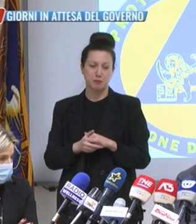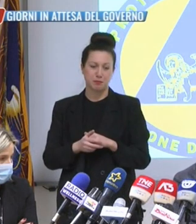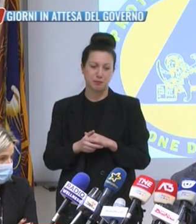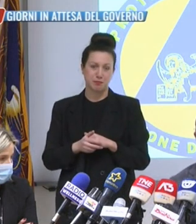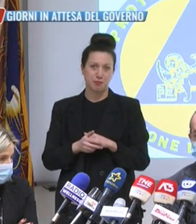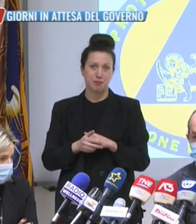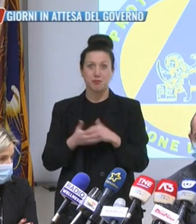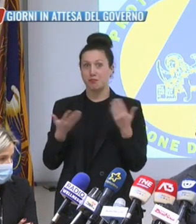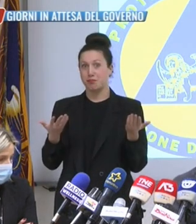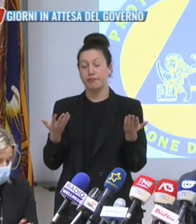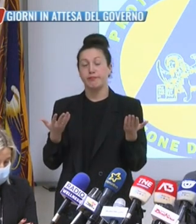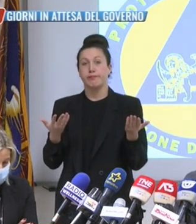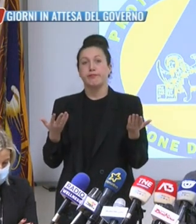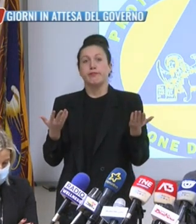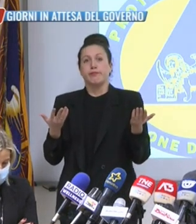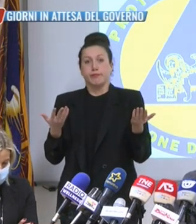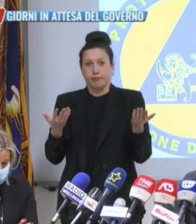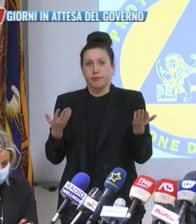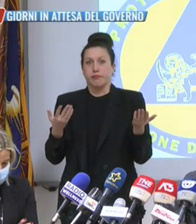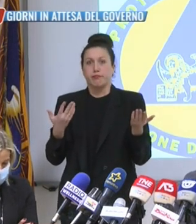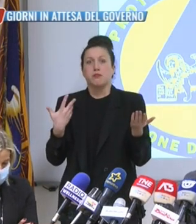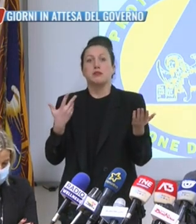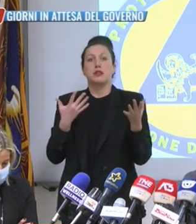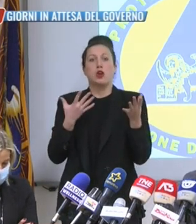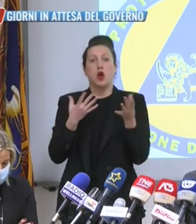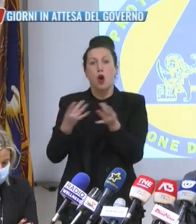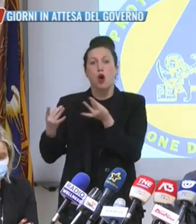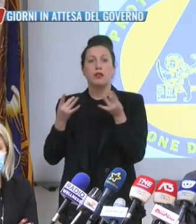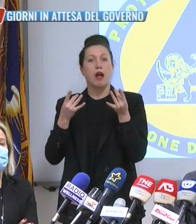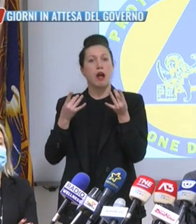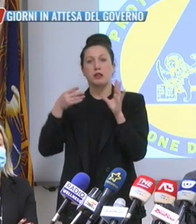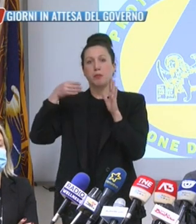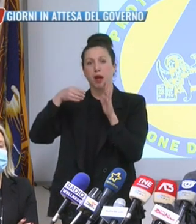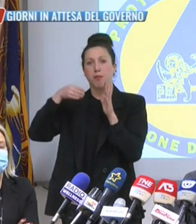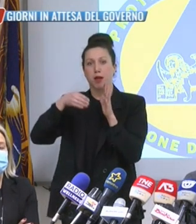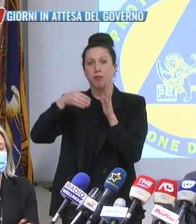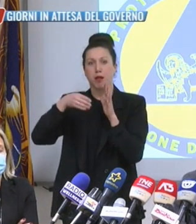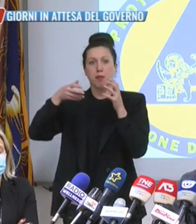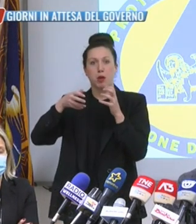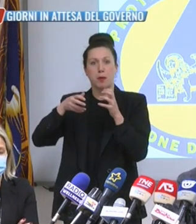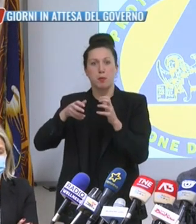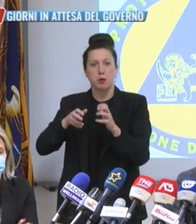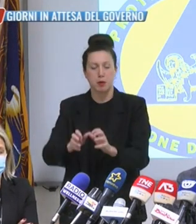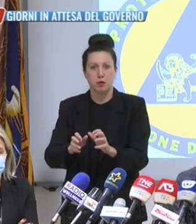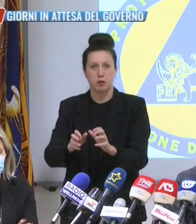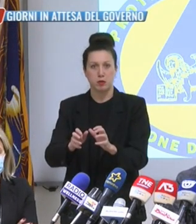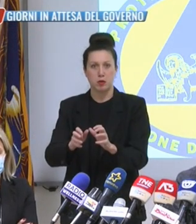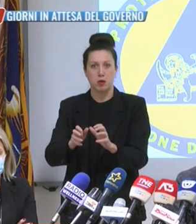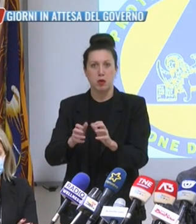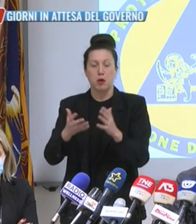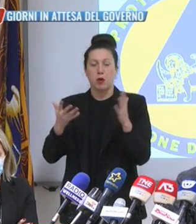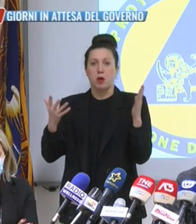Allora, sentite, noi continuiamo a avere questo calo. Direi di evitare l'illusione di pensare che vada